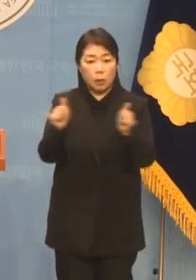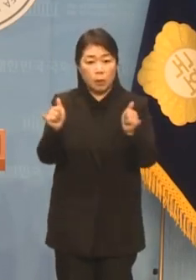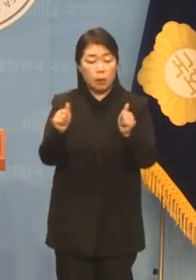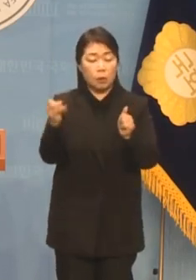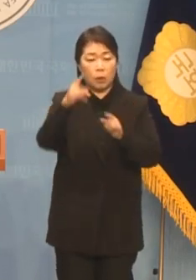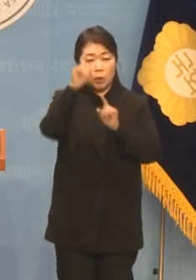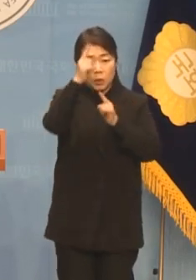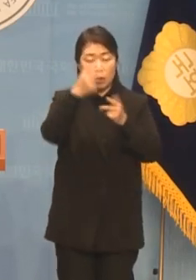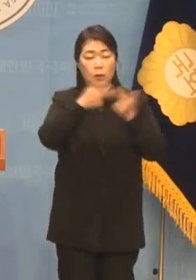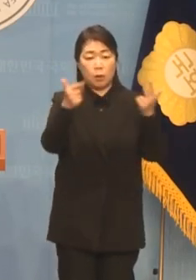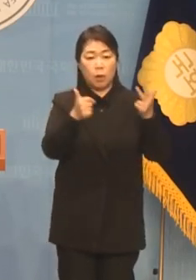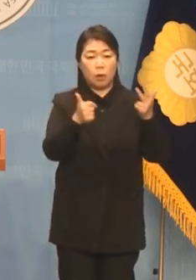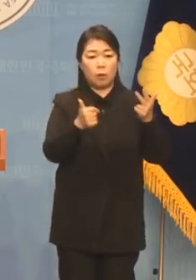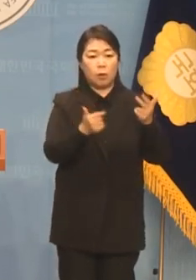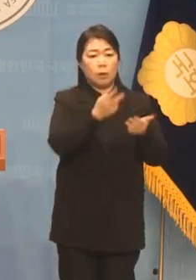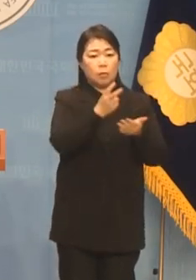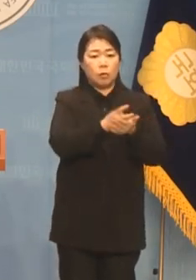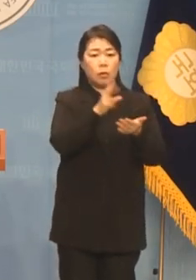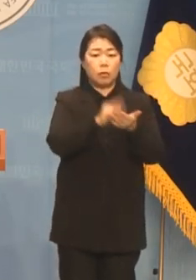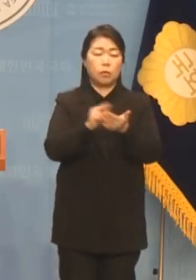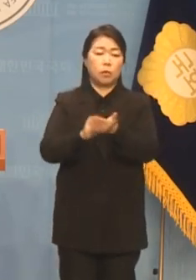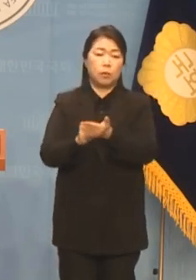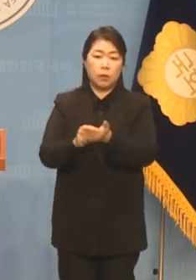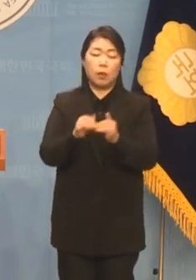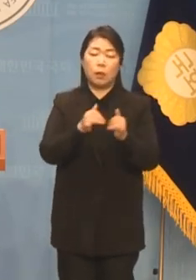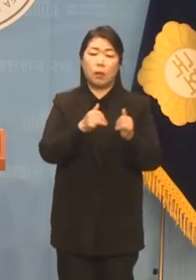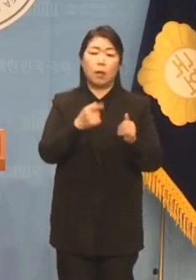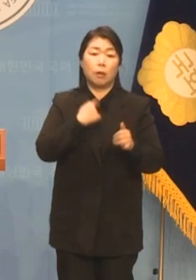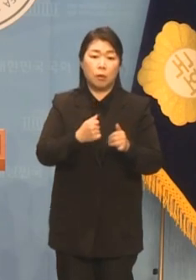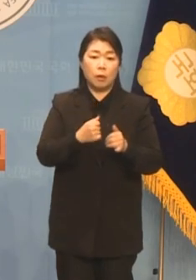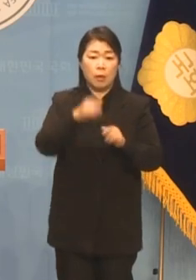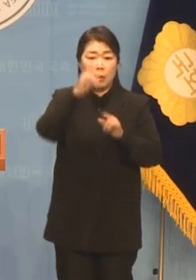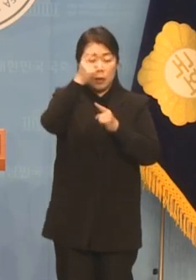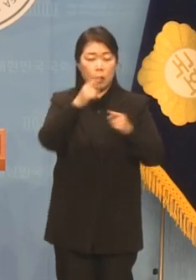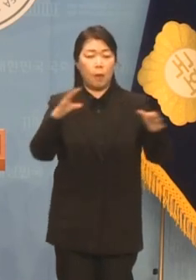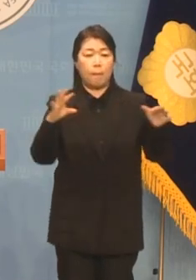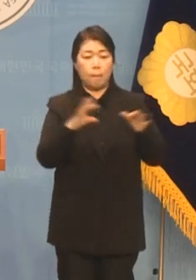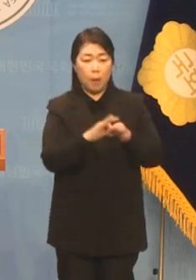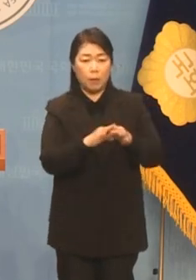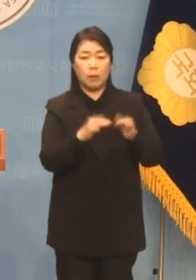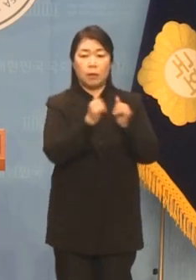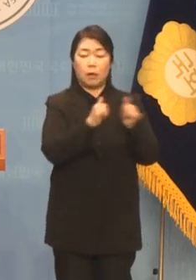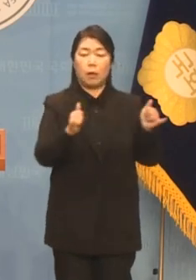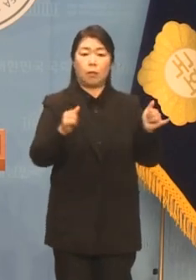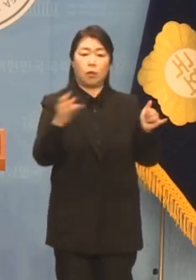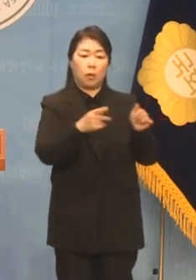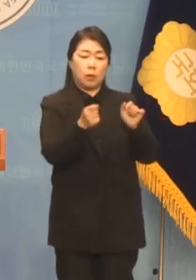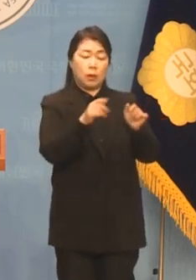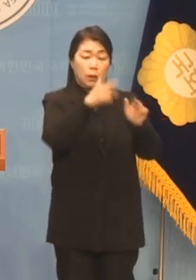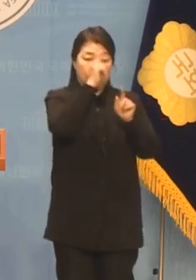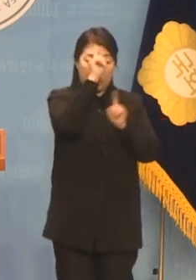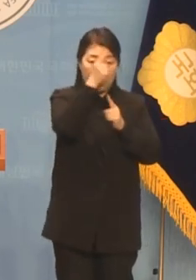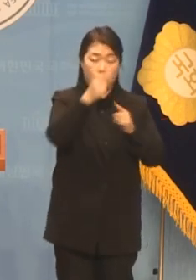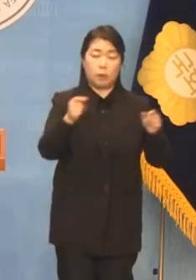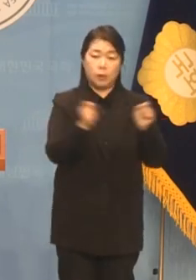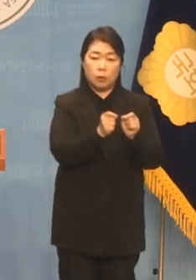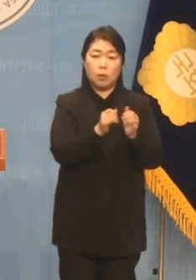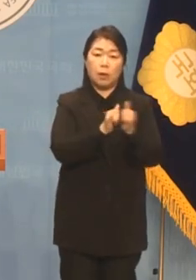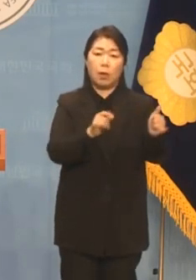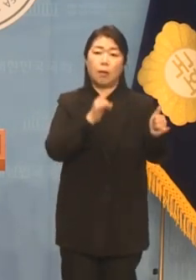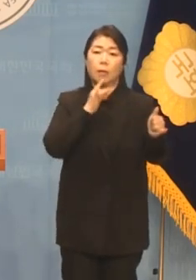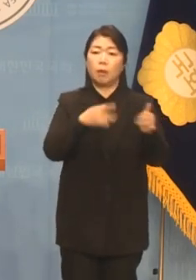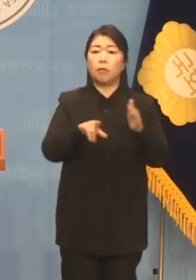광주 서월 양 표를 한들을 변한